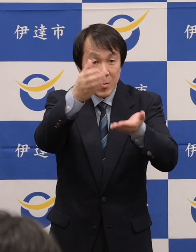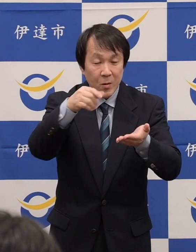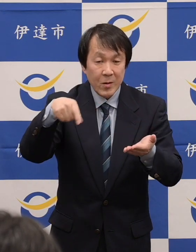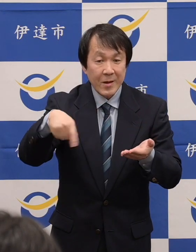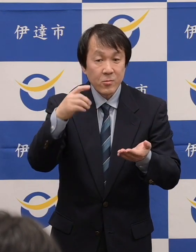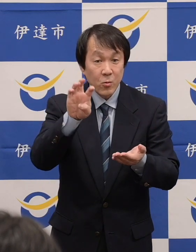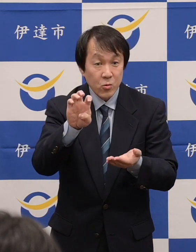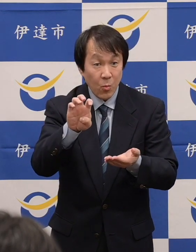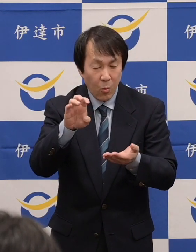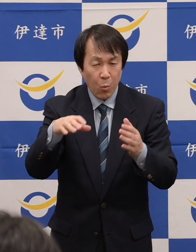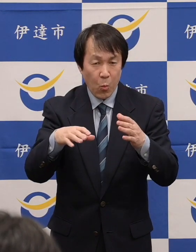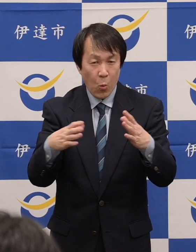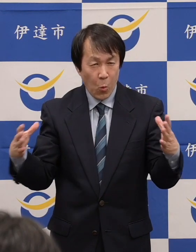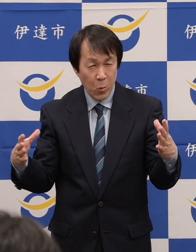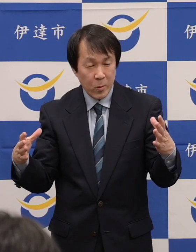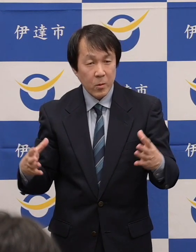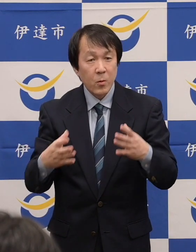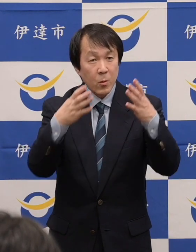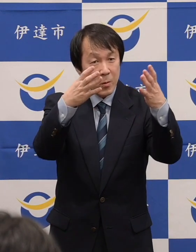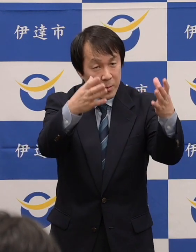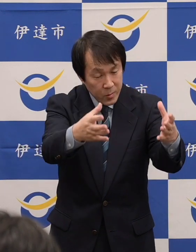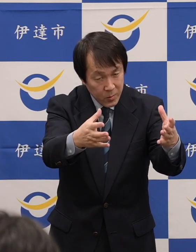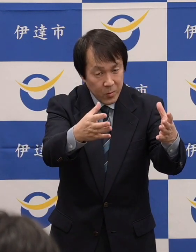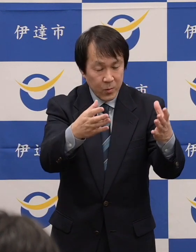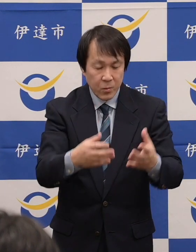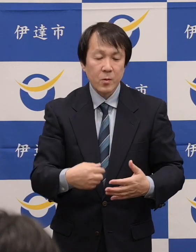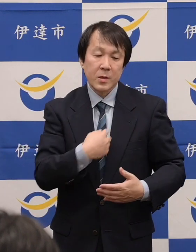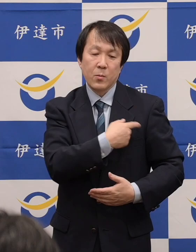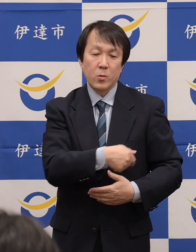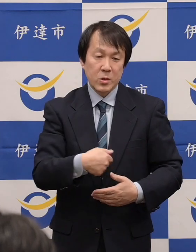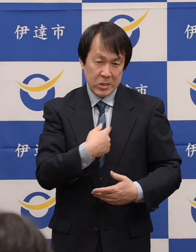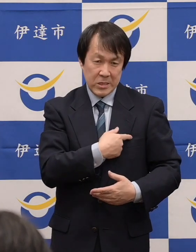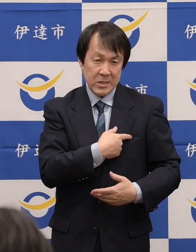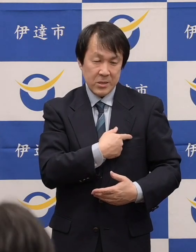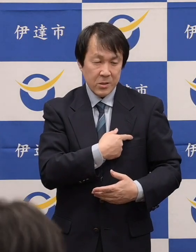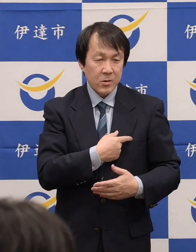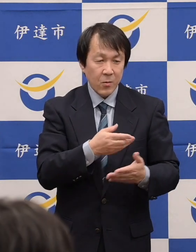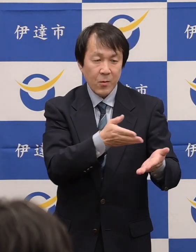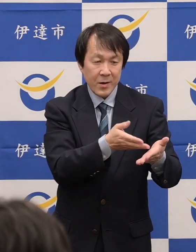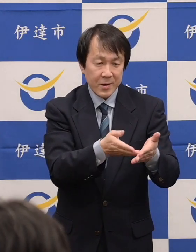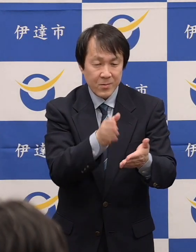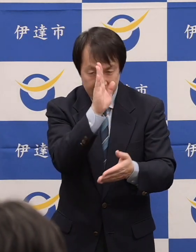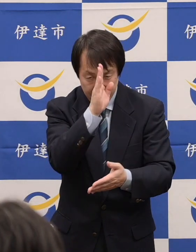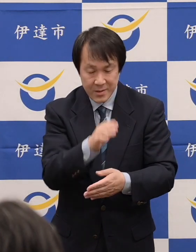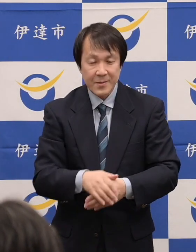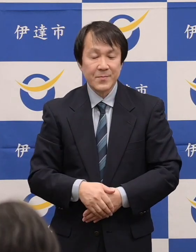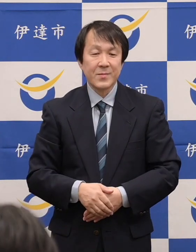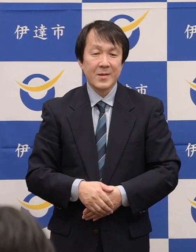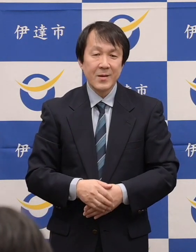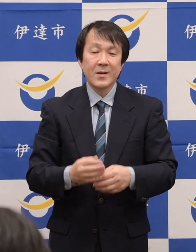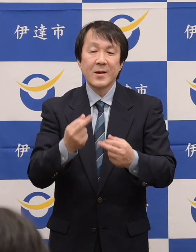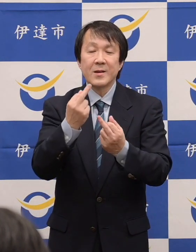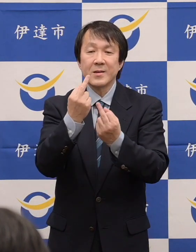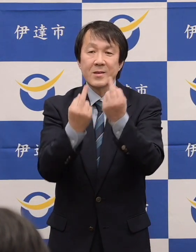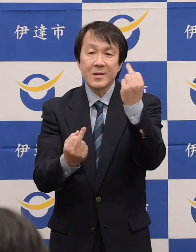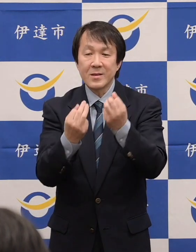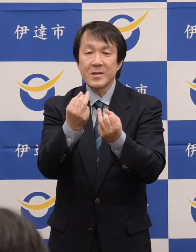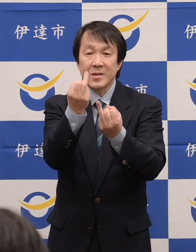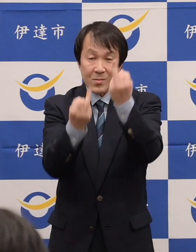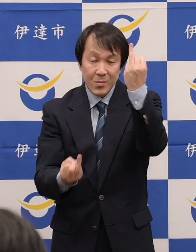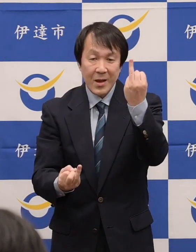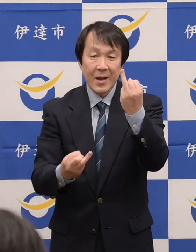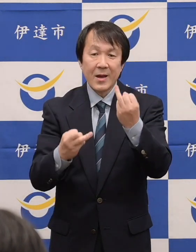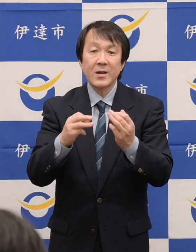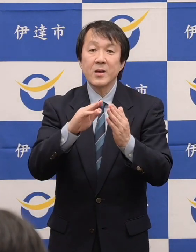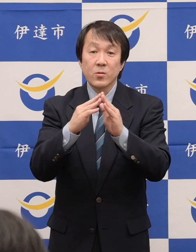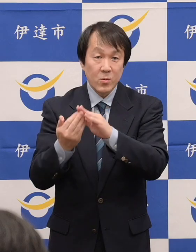が、それに対する思いを改めてお聞かせいただけますでしょうか。 はい、姉妹都市40年ということですね。あの松